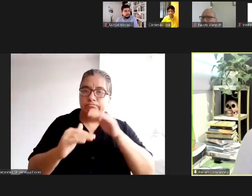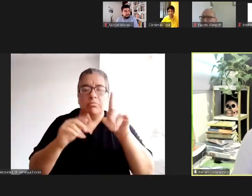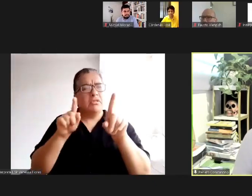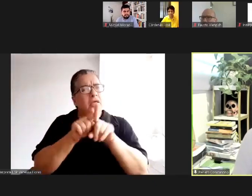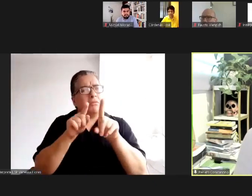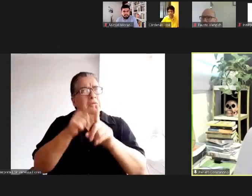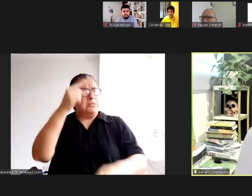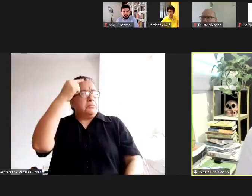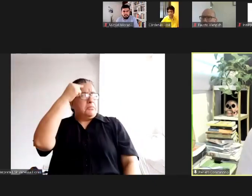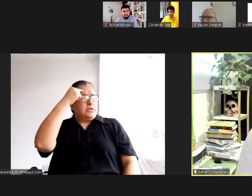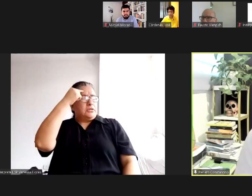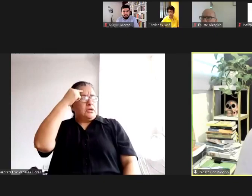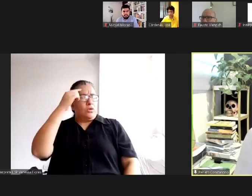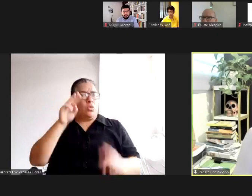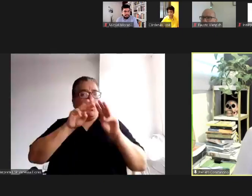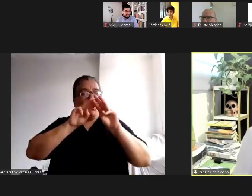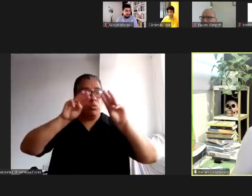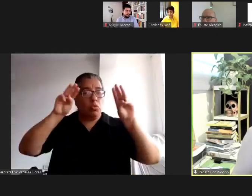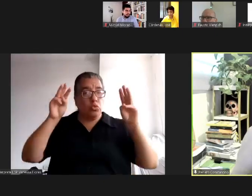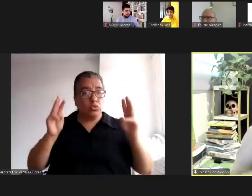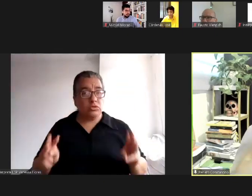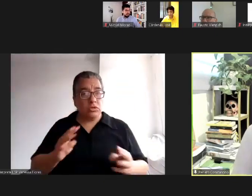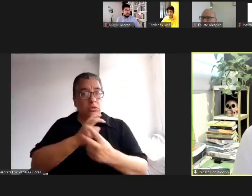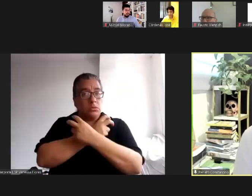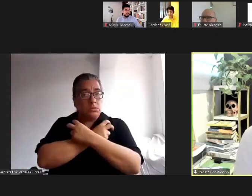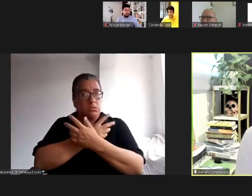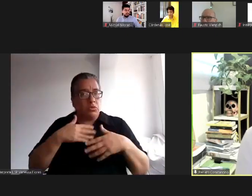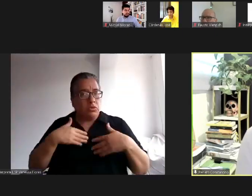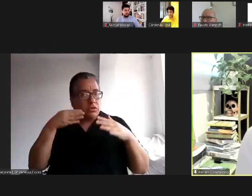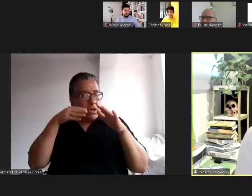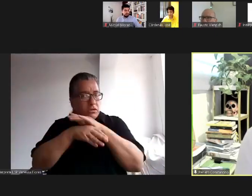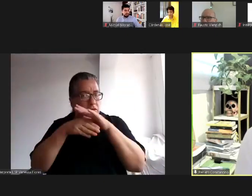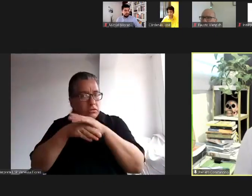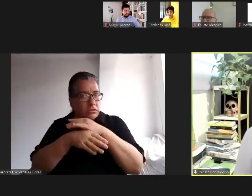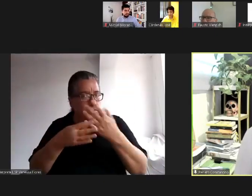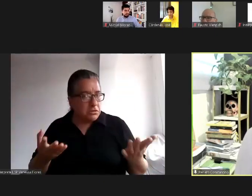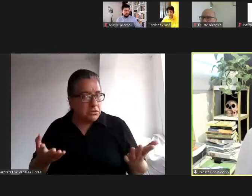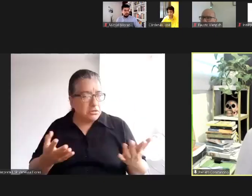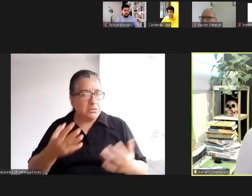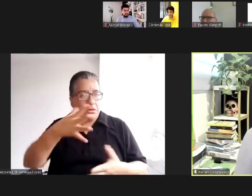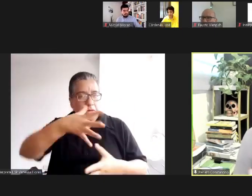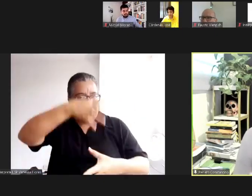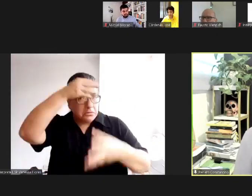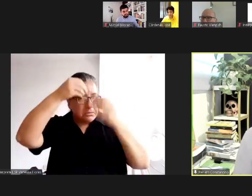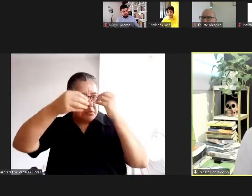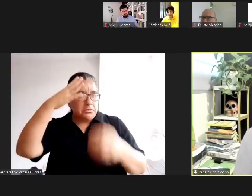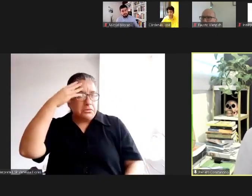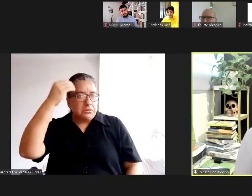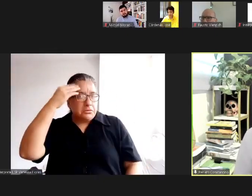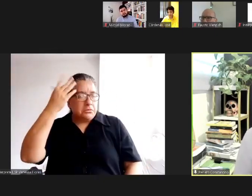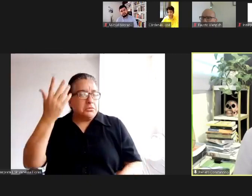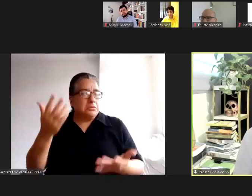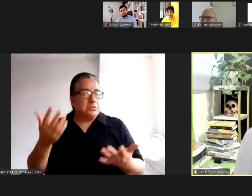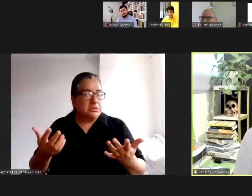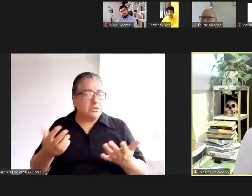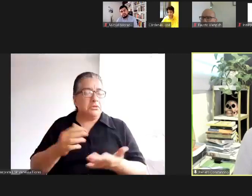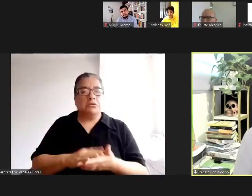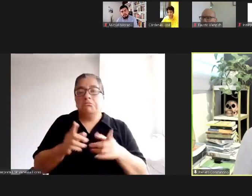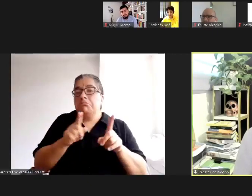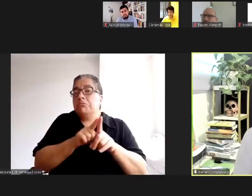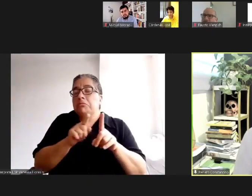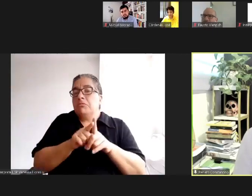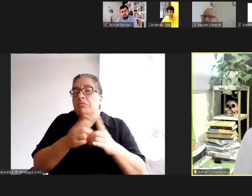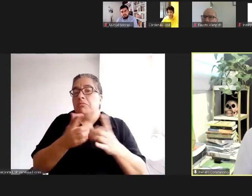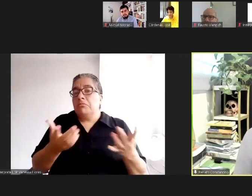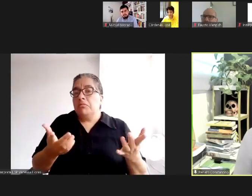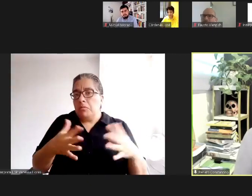también aquella información que se encuentra ahí o aquella experiencia que se encuentra ahí también se traduzca en una posibilidad para las